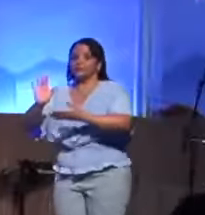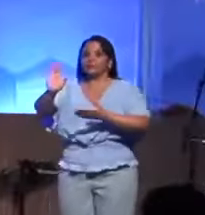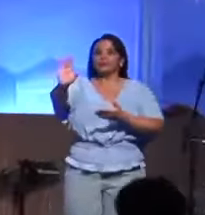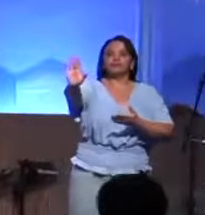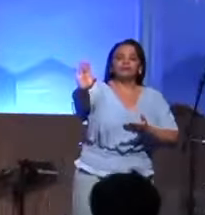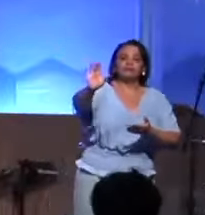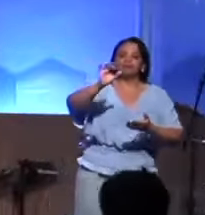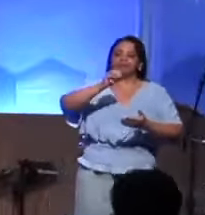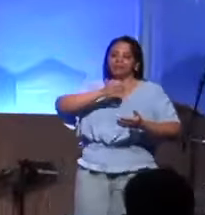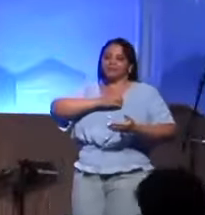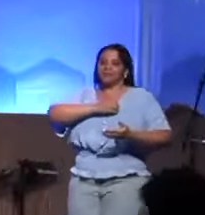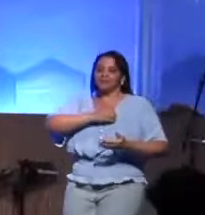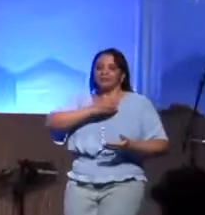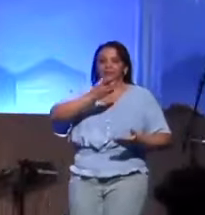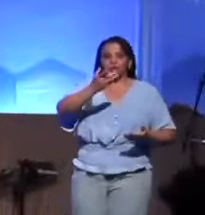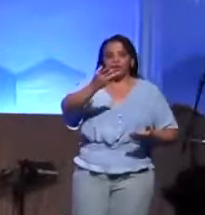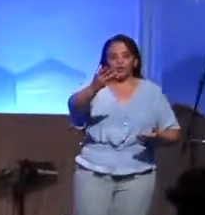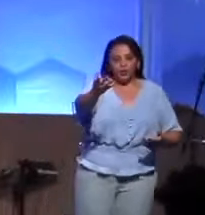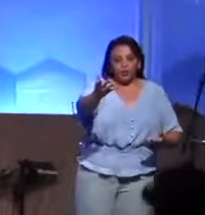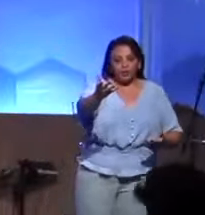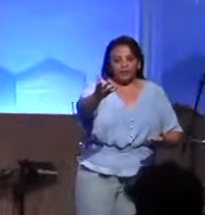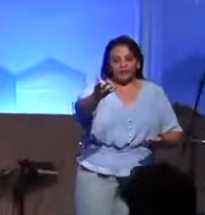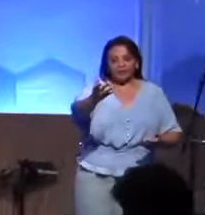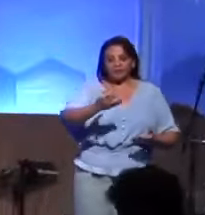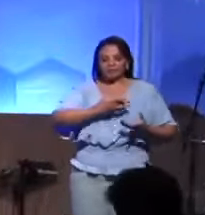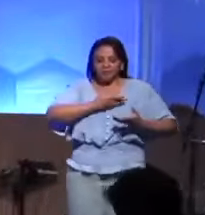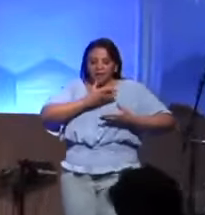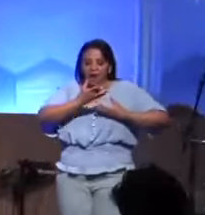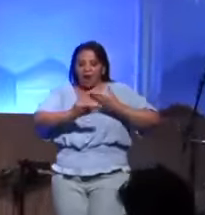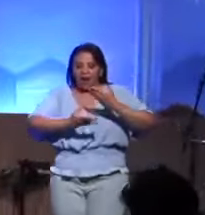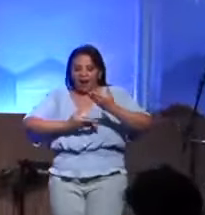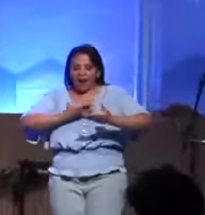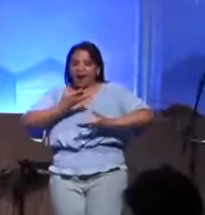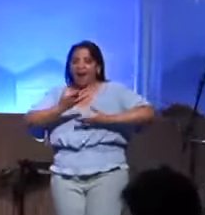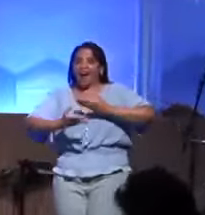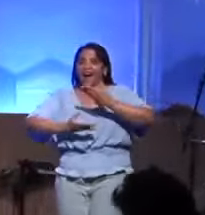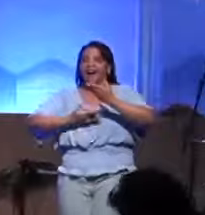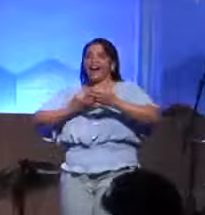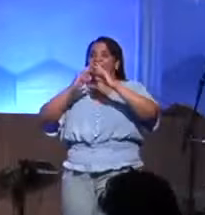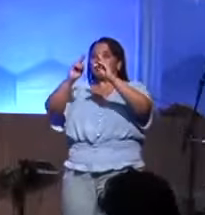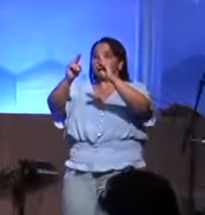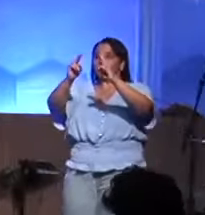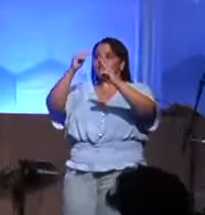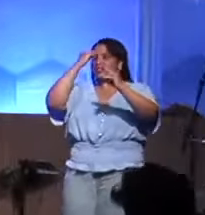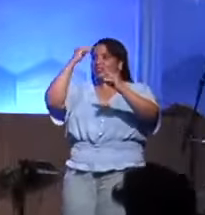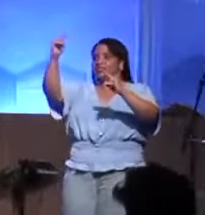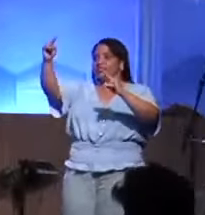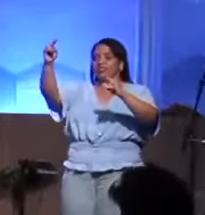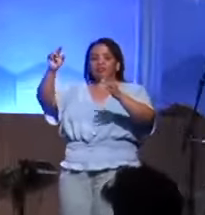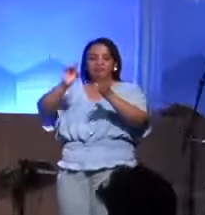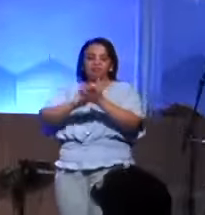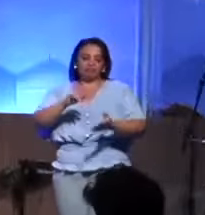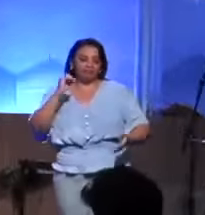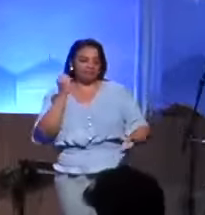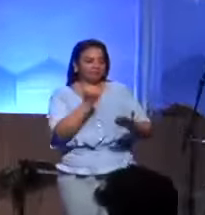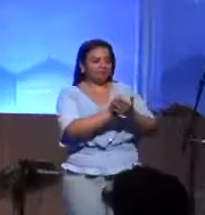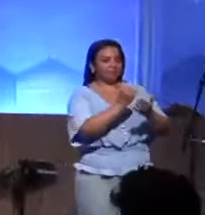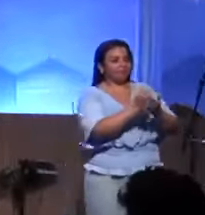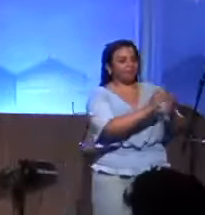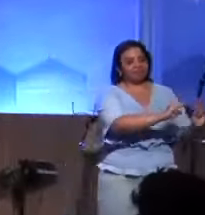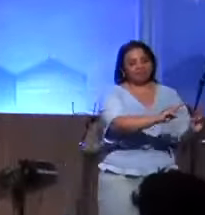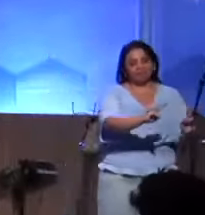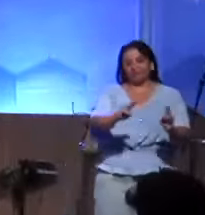o amor pela casa de Deus encha o teu ser Pastor eu sou adolescente não trabalho eu dependo dos meus pais